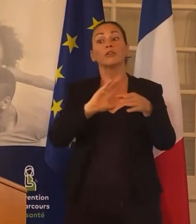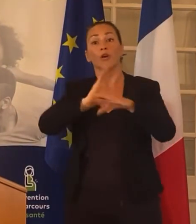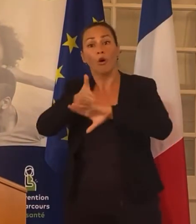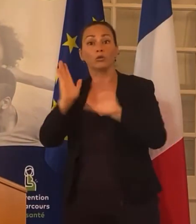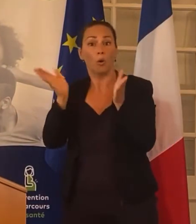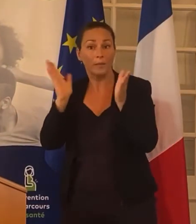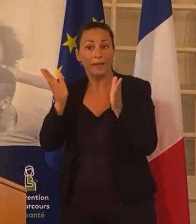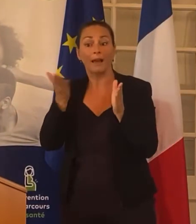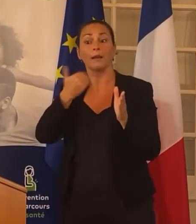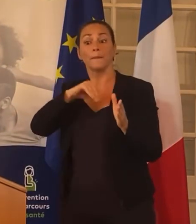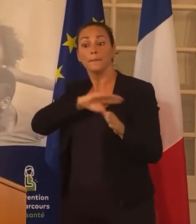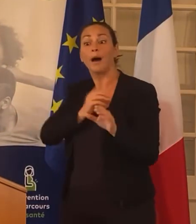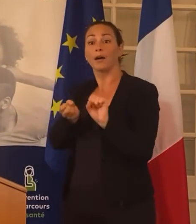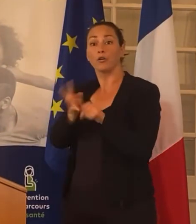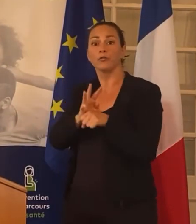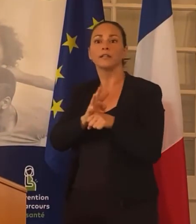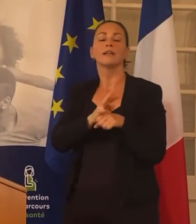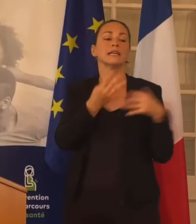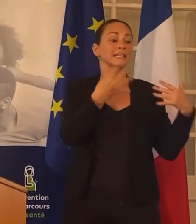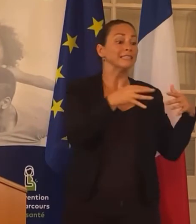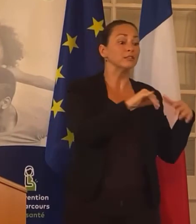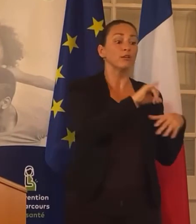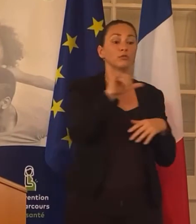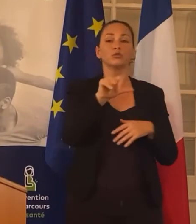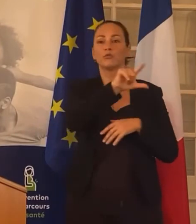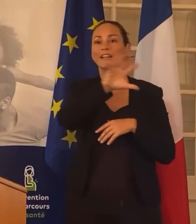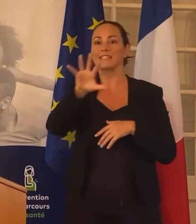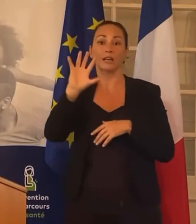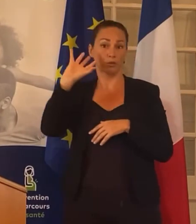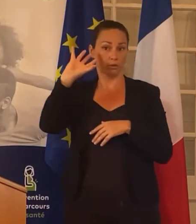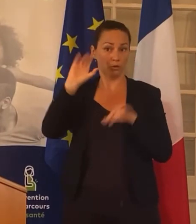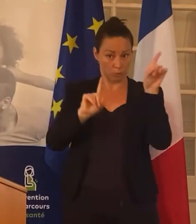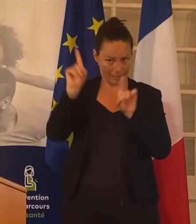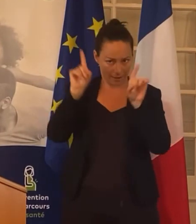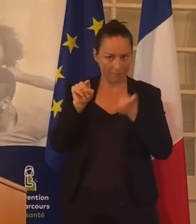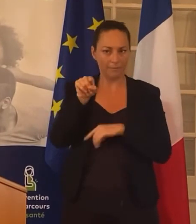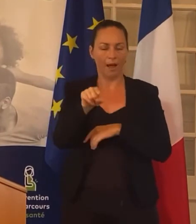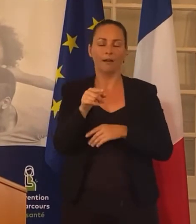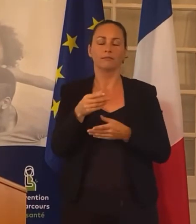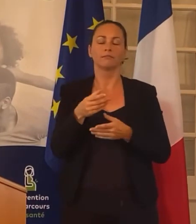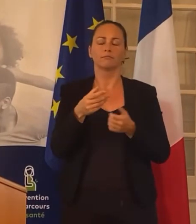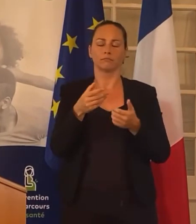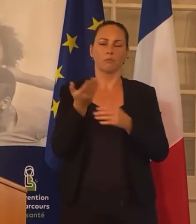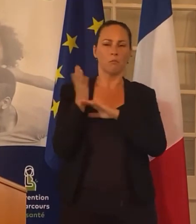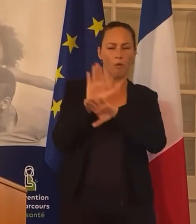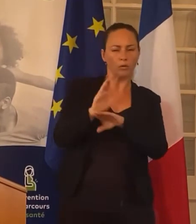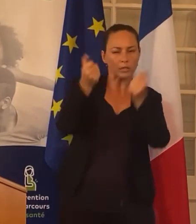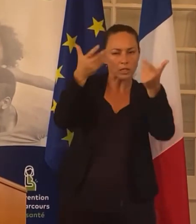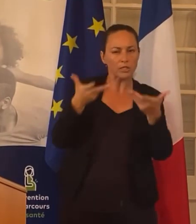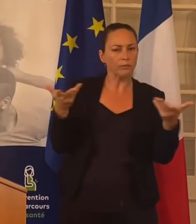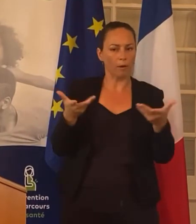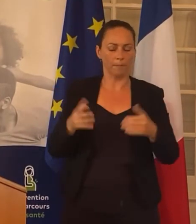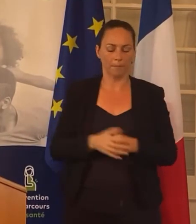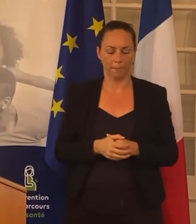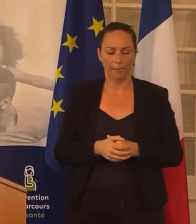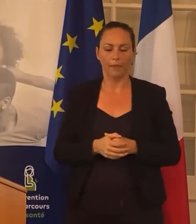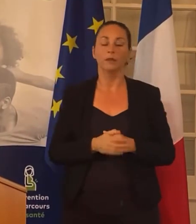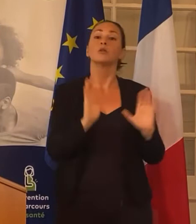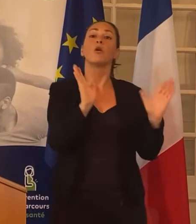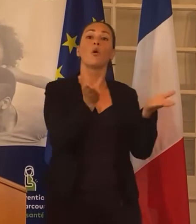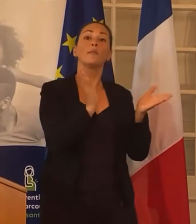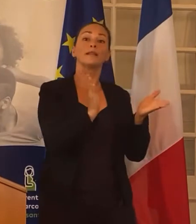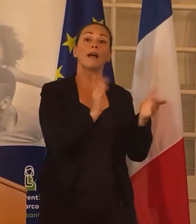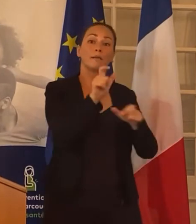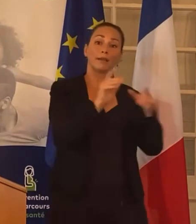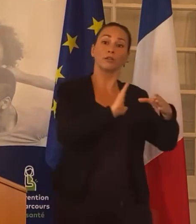la période du 19 au 25 juillet donne les résultats suivants. Si on parle des hospitalisations